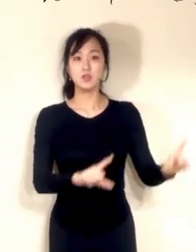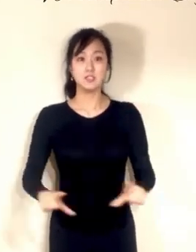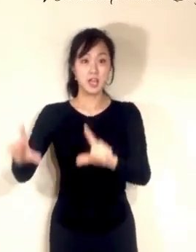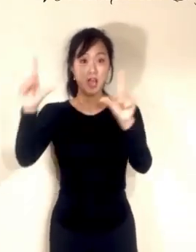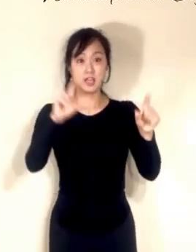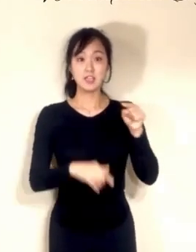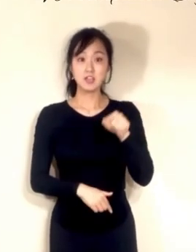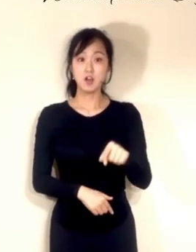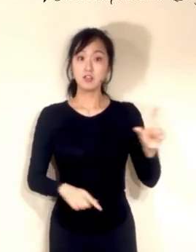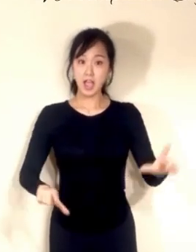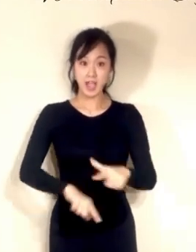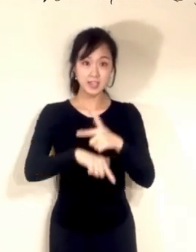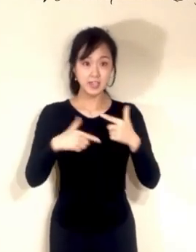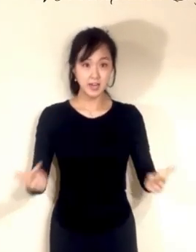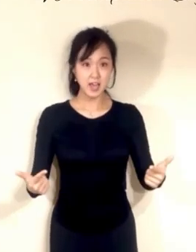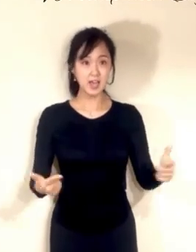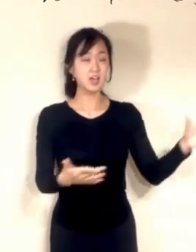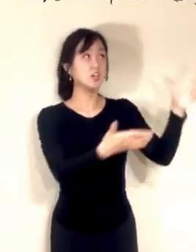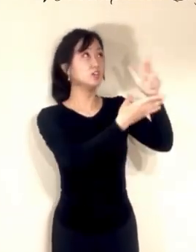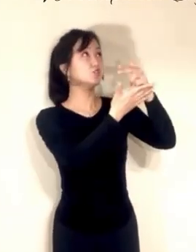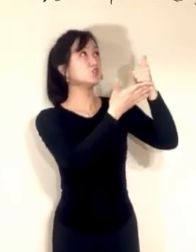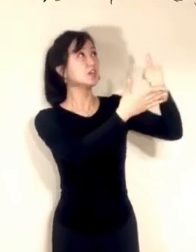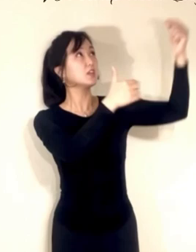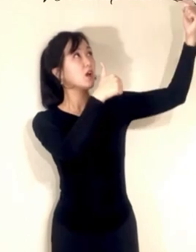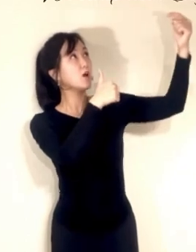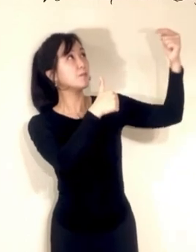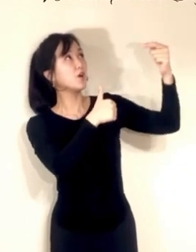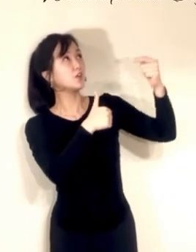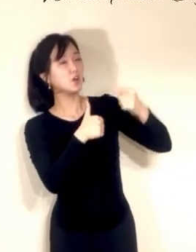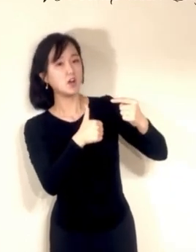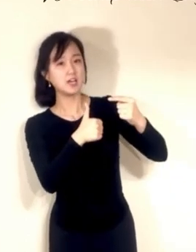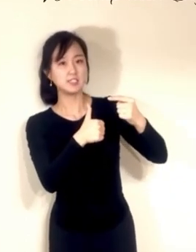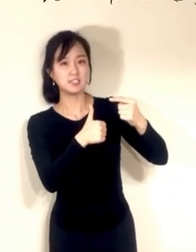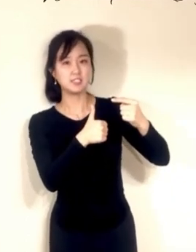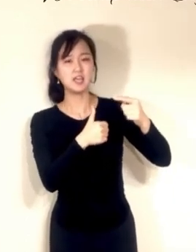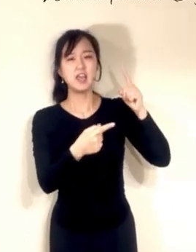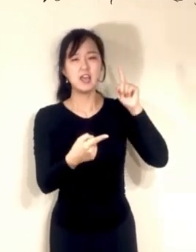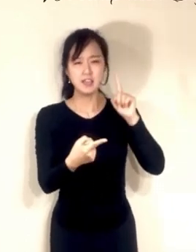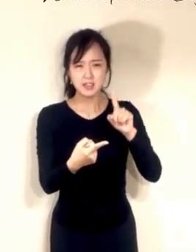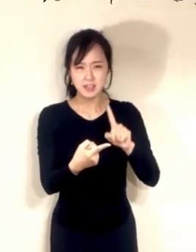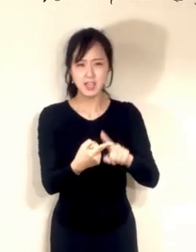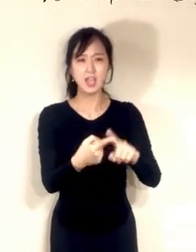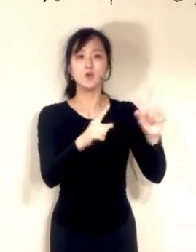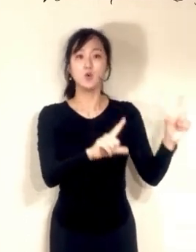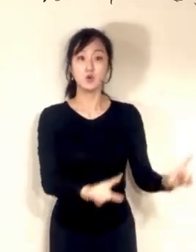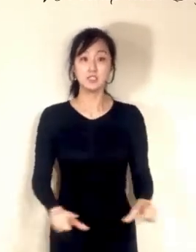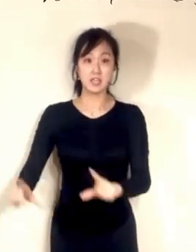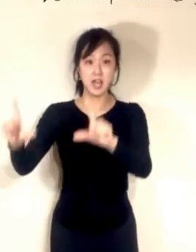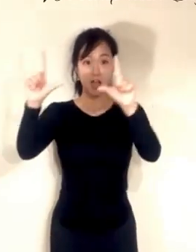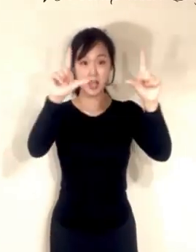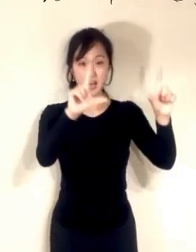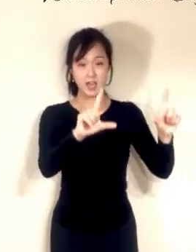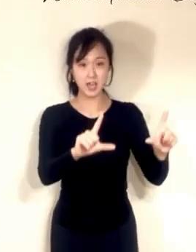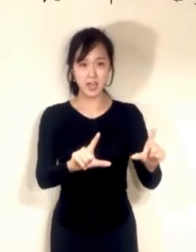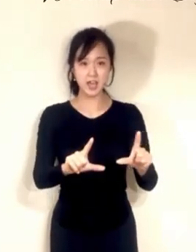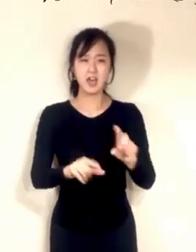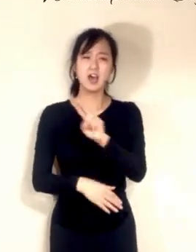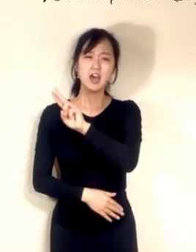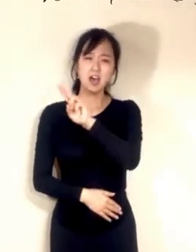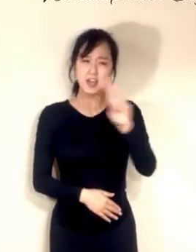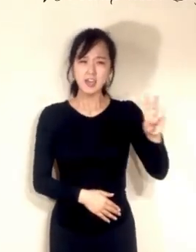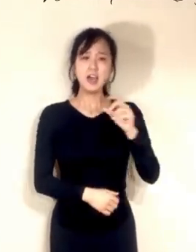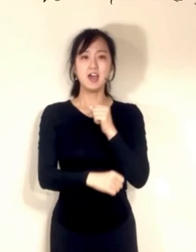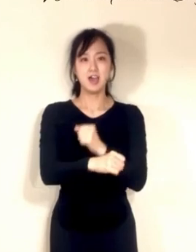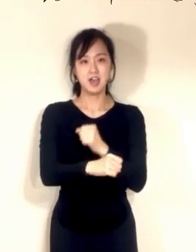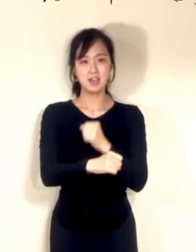추구하며 살 것이 아니라 주님께서 우리에게 명령하신 내 떡을 물에 던지며 사는 인생이